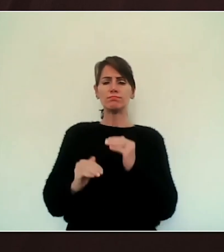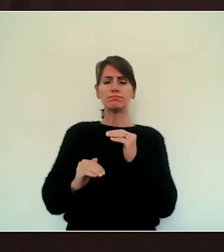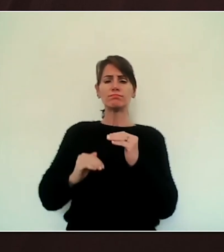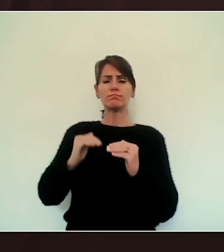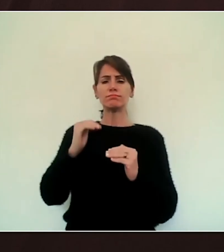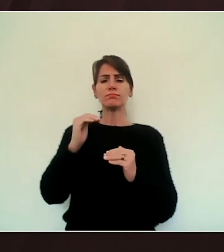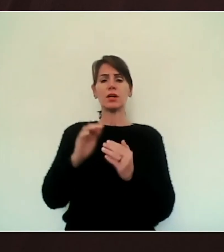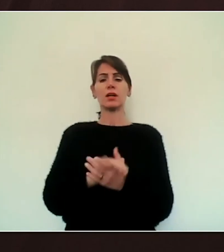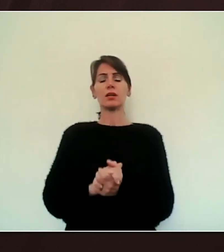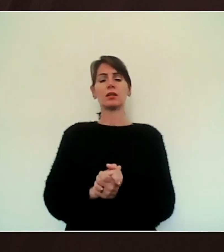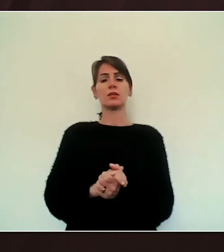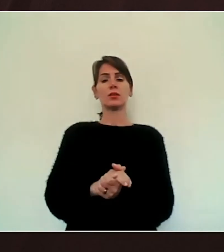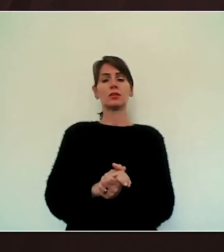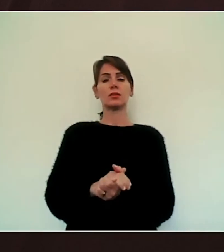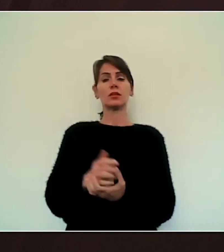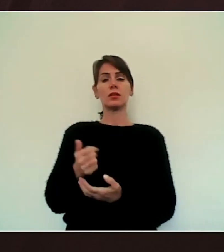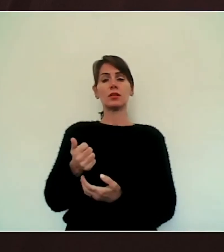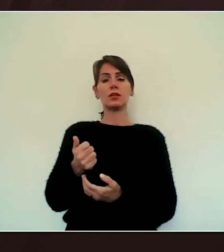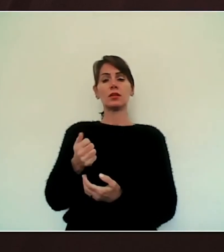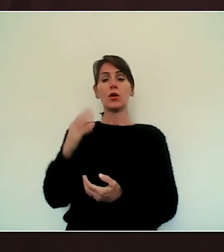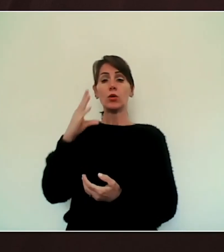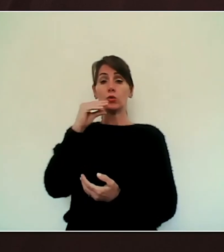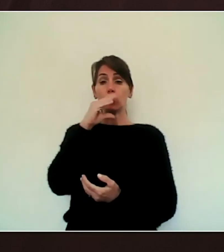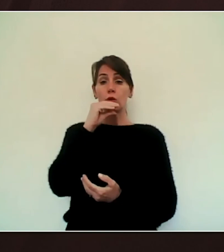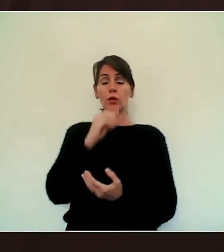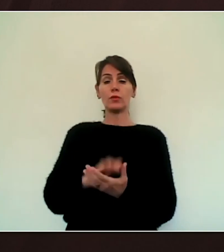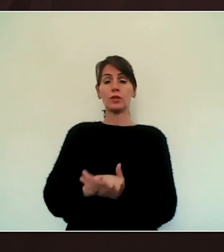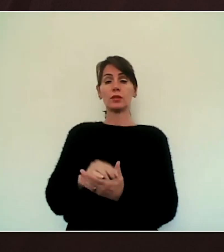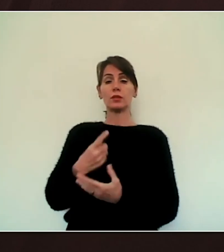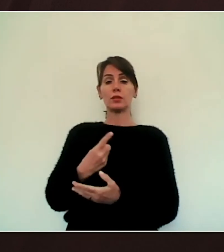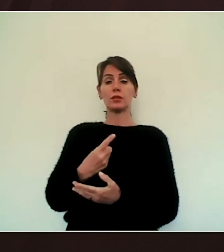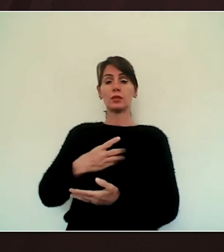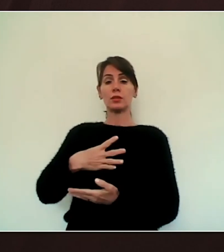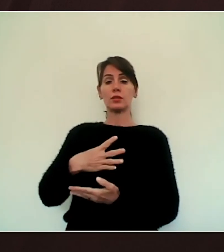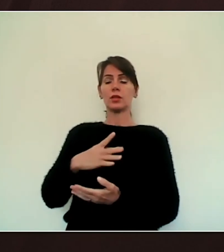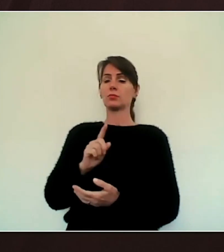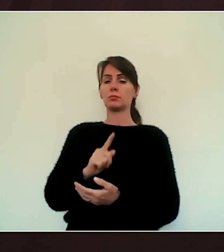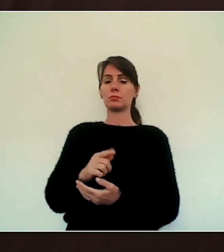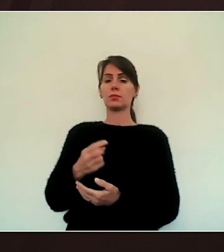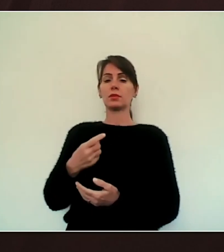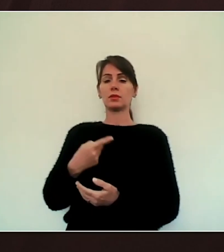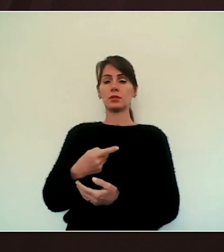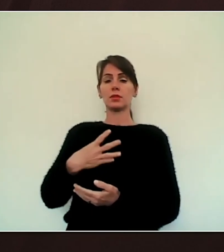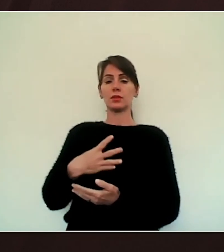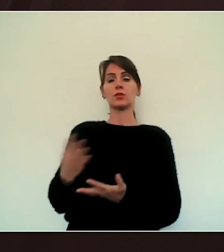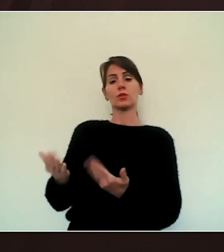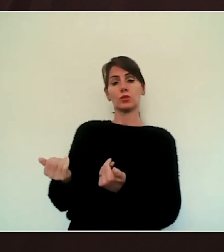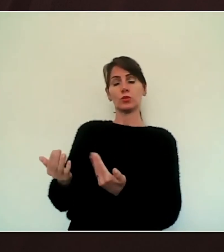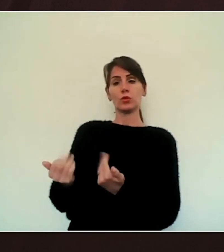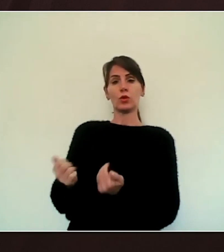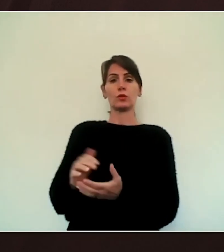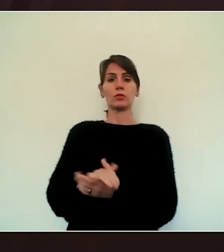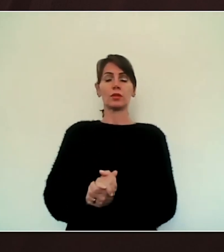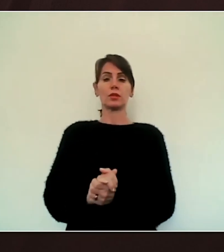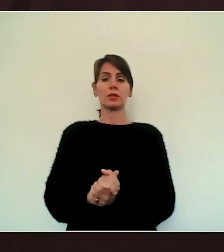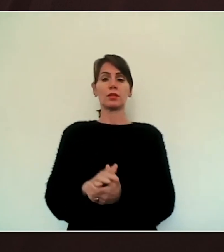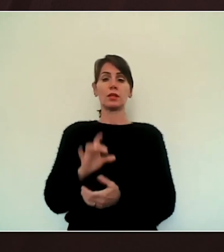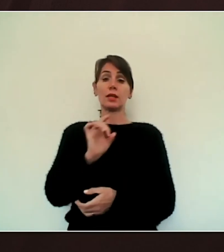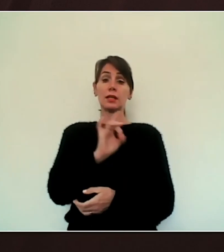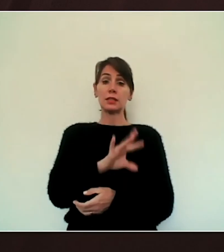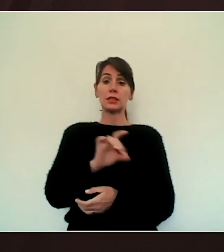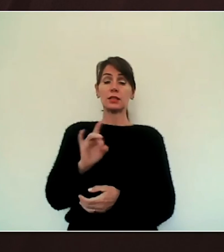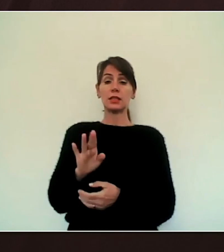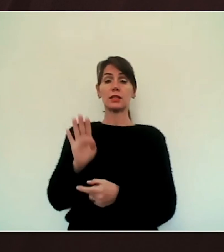14 jovens voluntários, 14 jovens, para cuidar, cada um deles, em média,